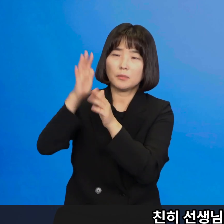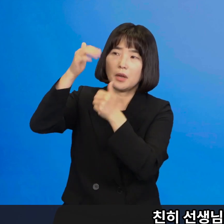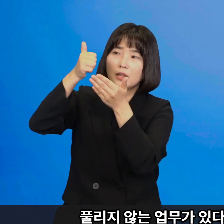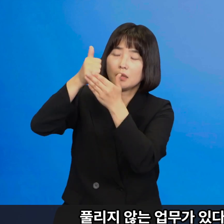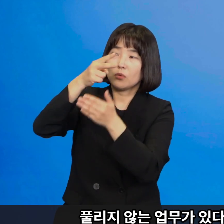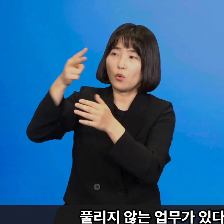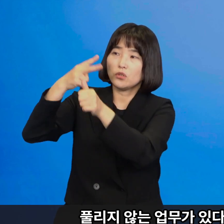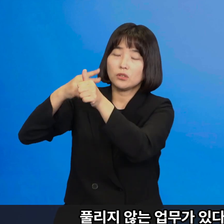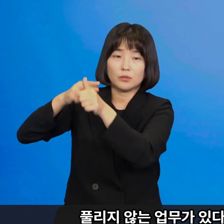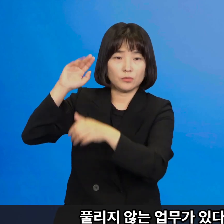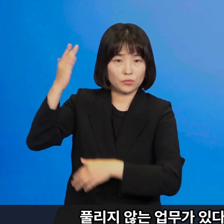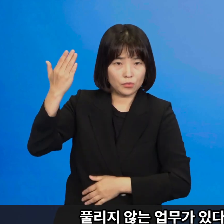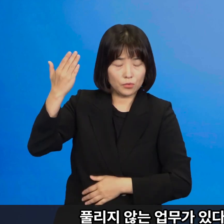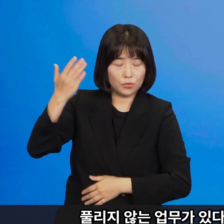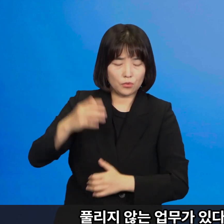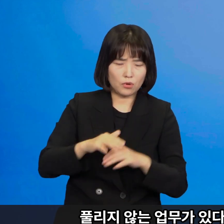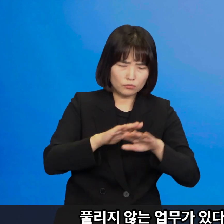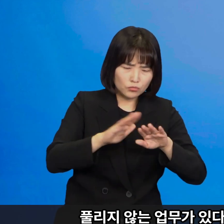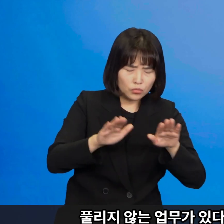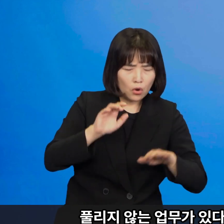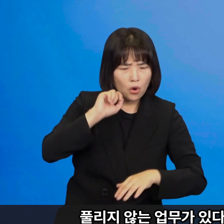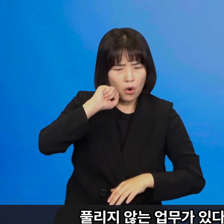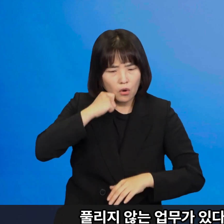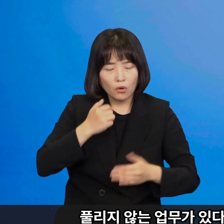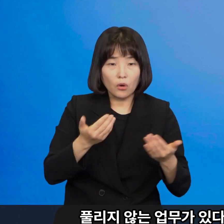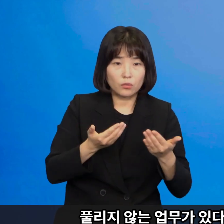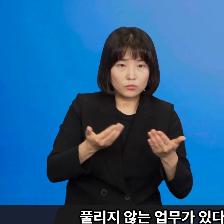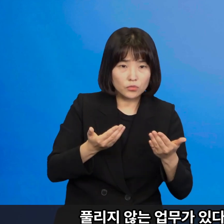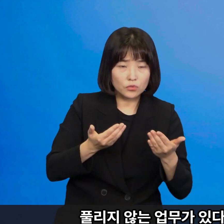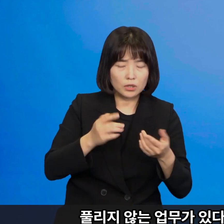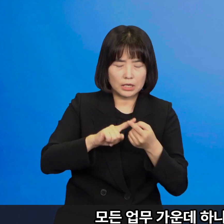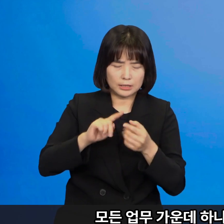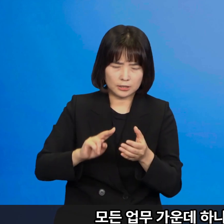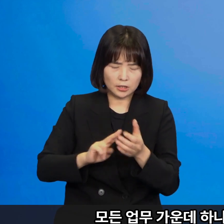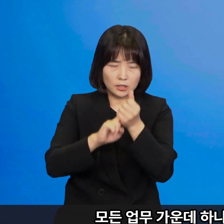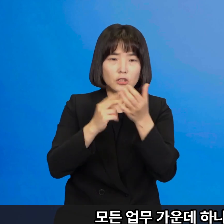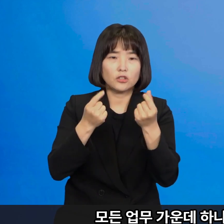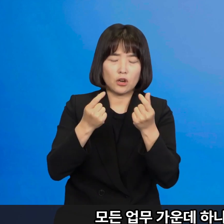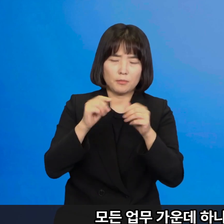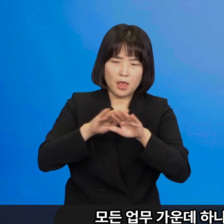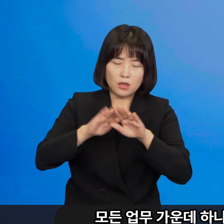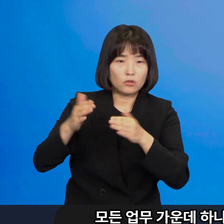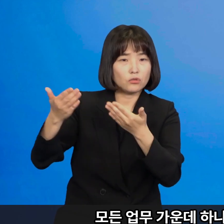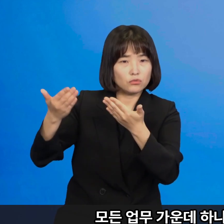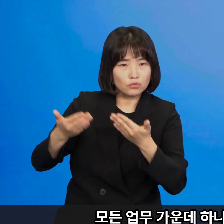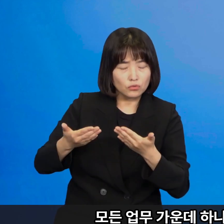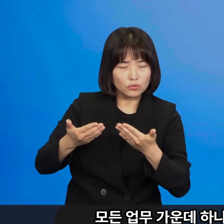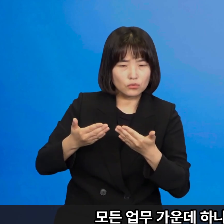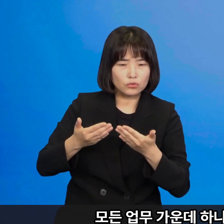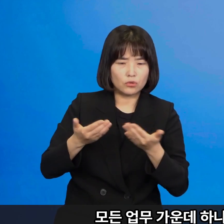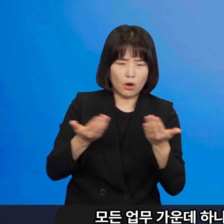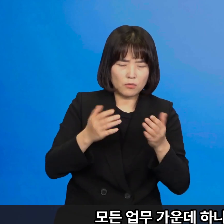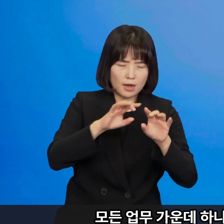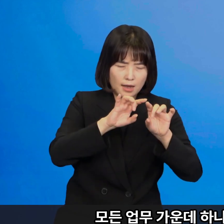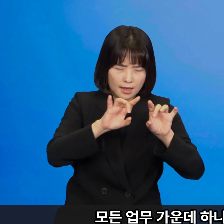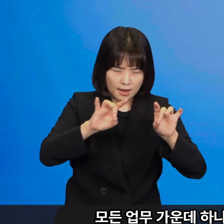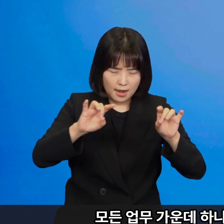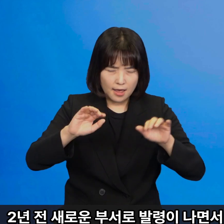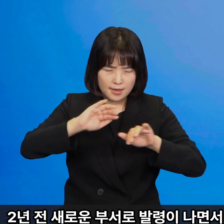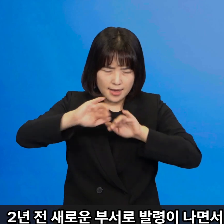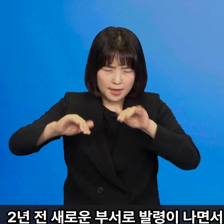되어주시고 풀리지 않는 업무가 있다면 기적처럼 해결해 주시며 모든 업무 가운데 하나하나 개입해